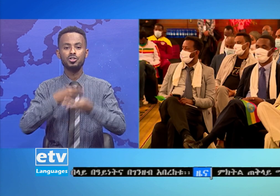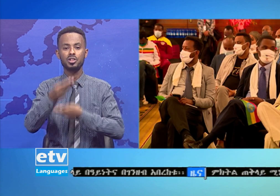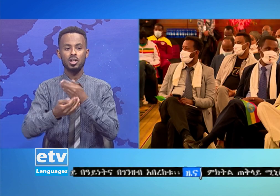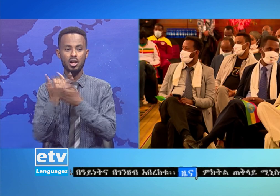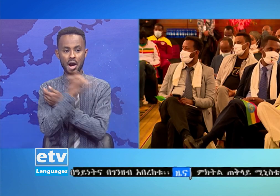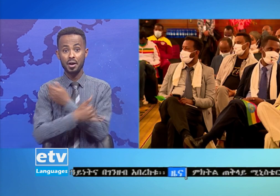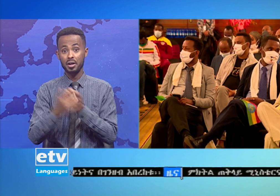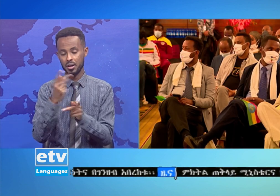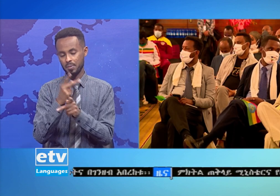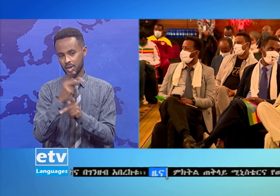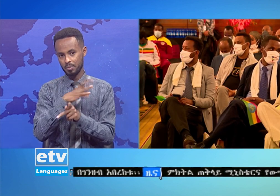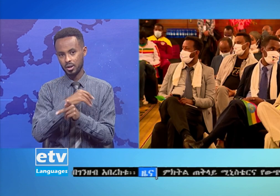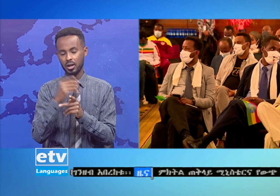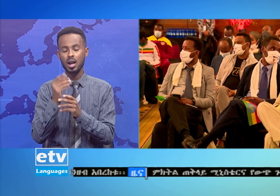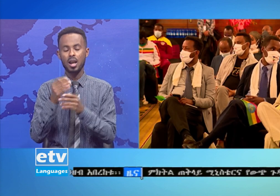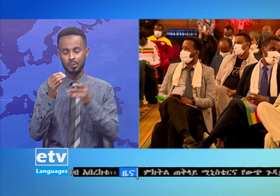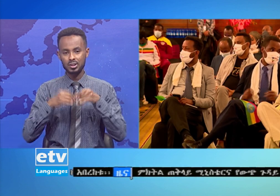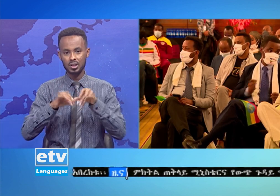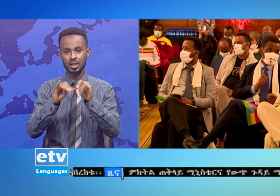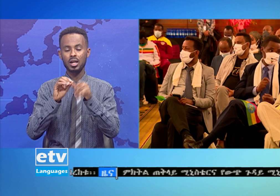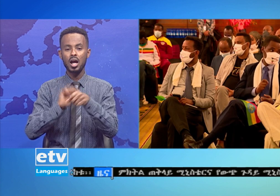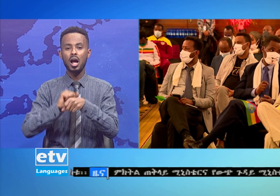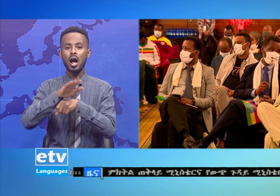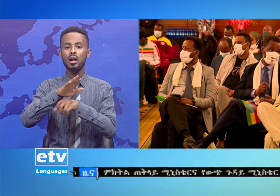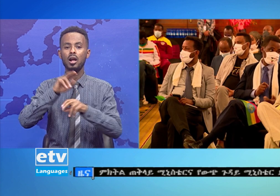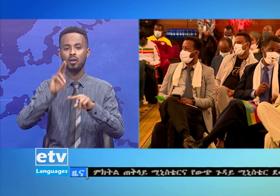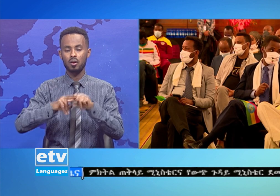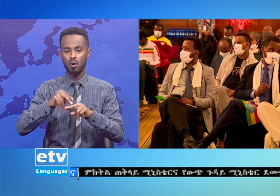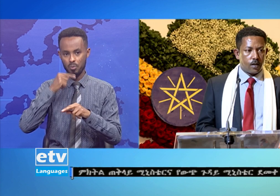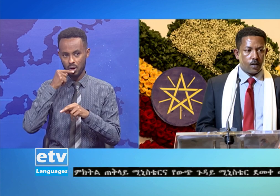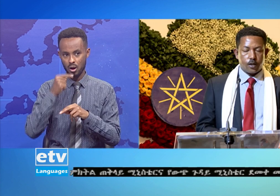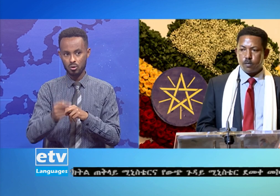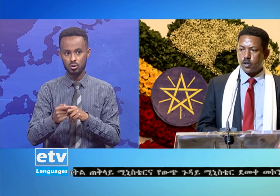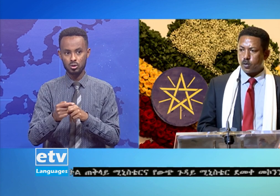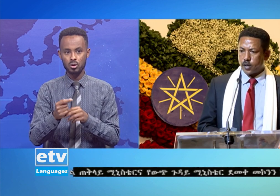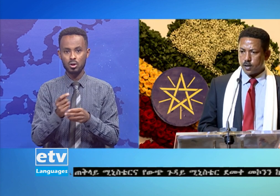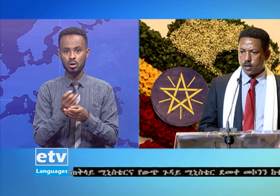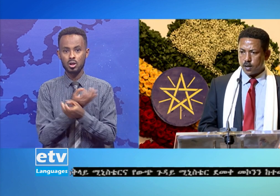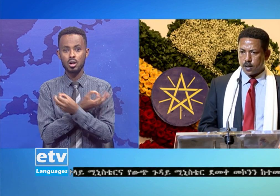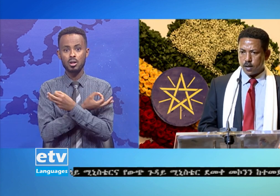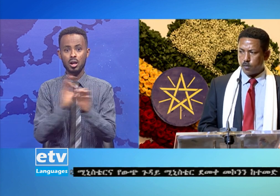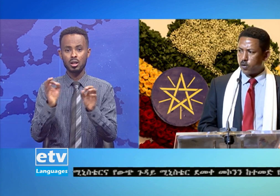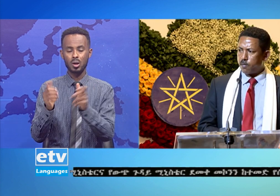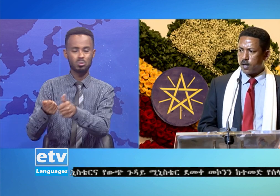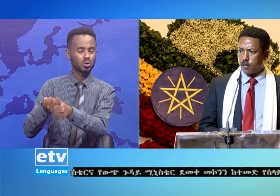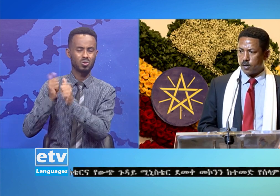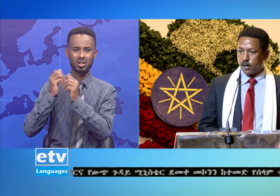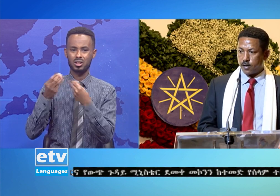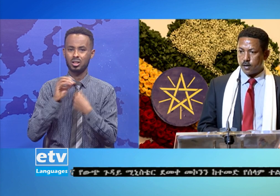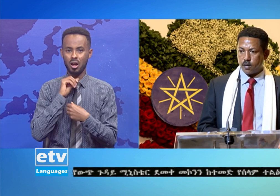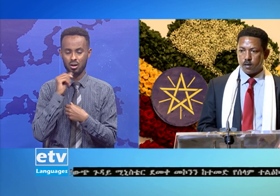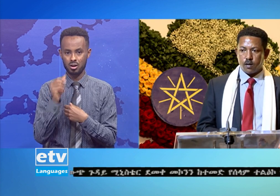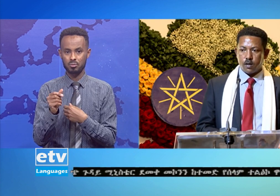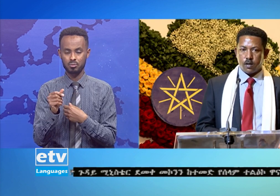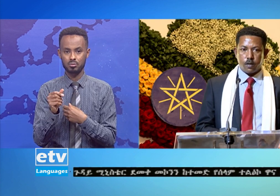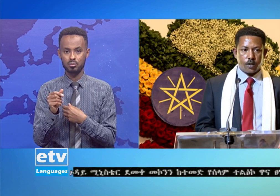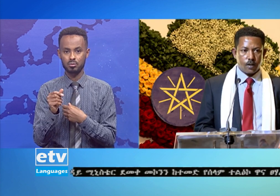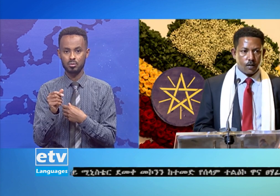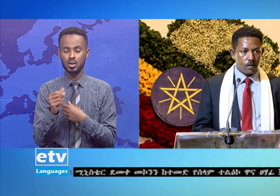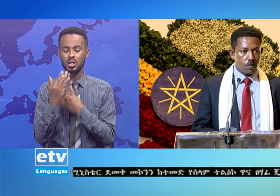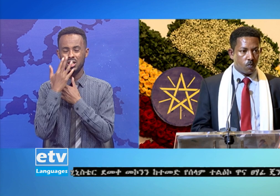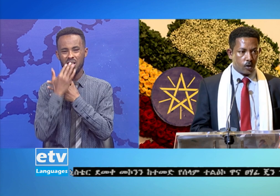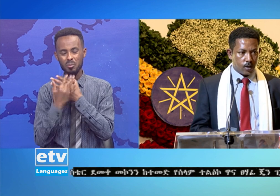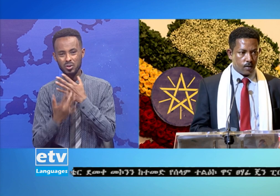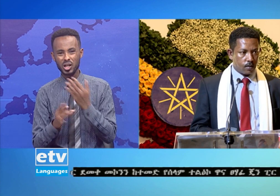ሀገርን የመጠበቅና የማስቀጠል አደራ ተጥሏልም ይላሉ። ነጻነታችን በችሮታ የተሰጠን አይደለም፣ ወይም ማንም እንትን ያለን